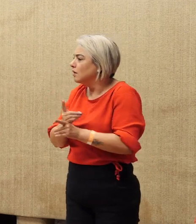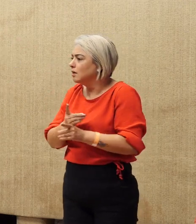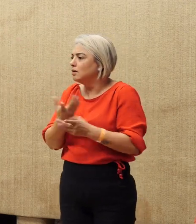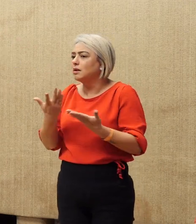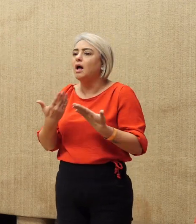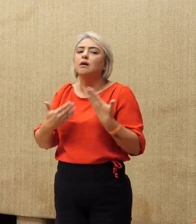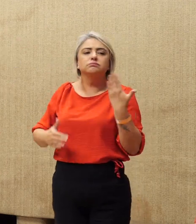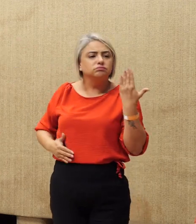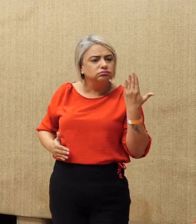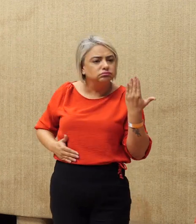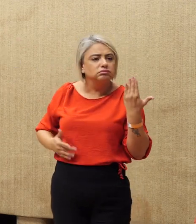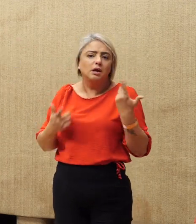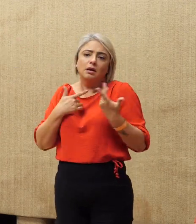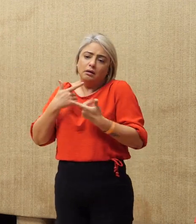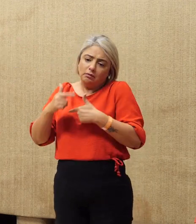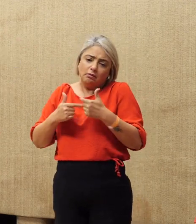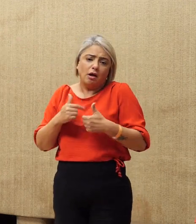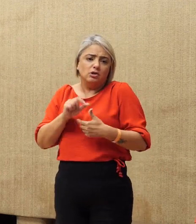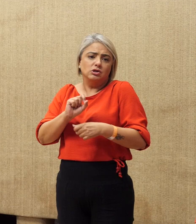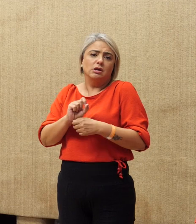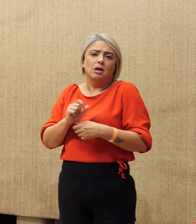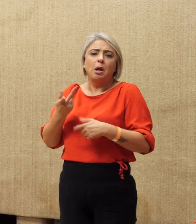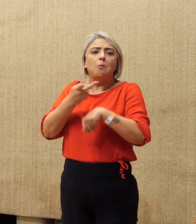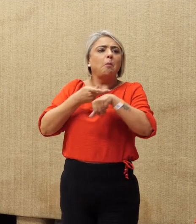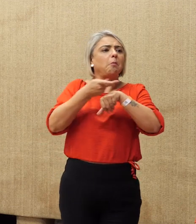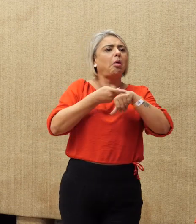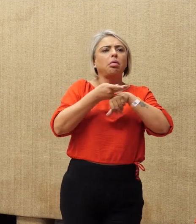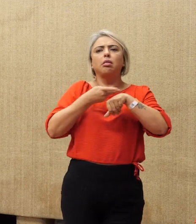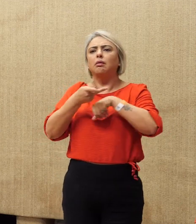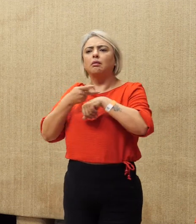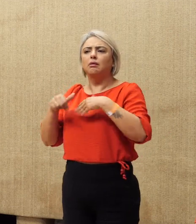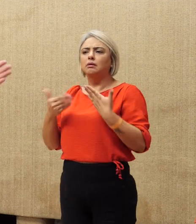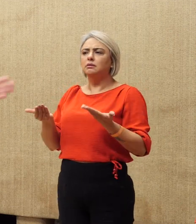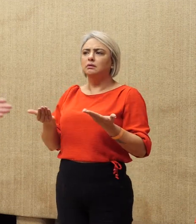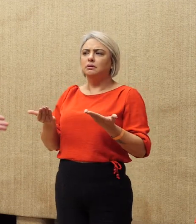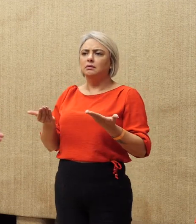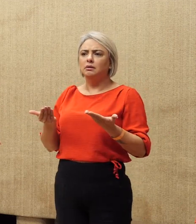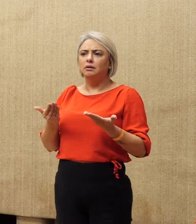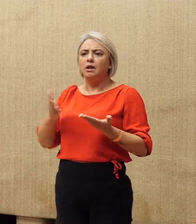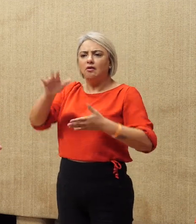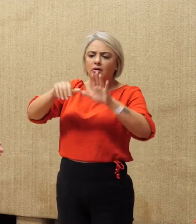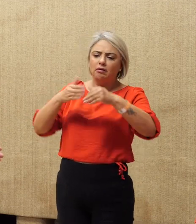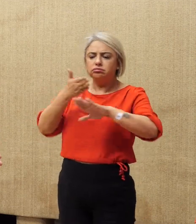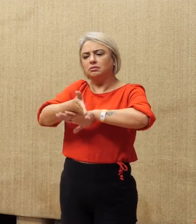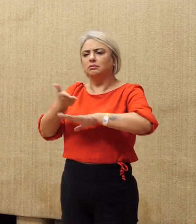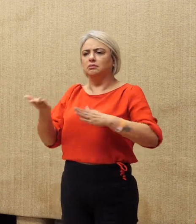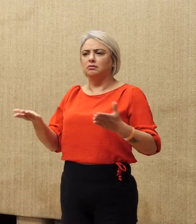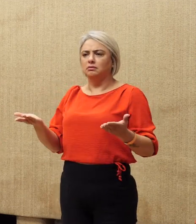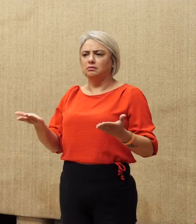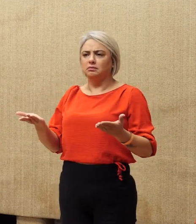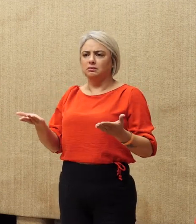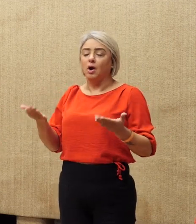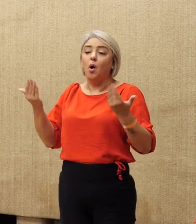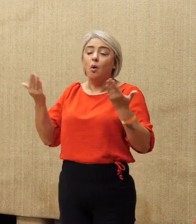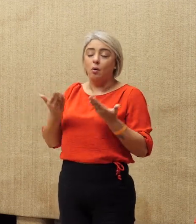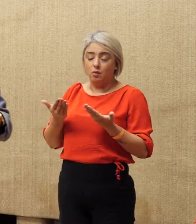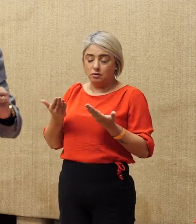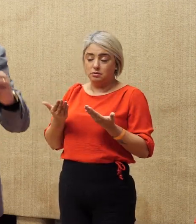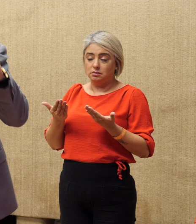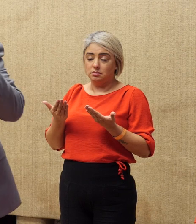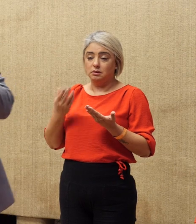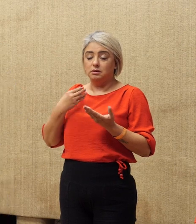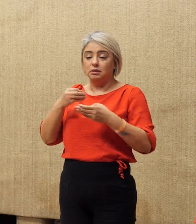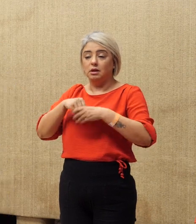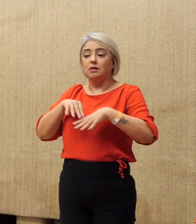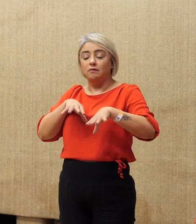na marginalidade e vou agir. Mas eu não posso sair procurando isso o tempo todo, senão é desce do carro e vem pela janela. Hoje,